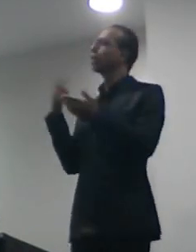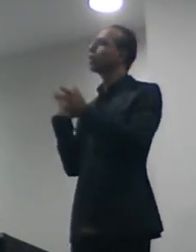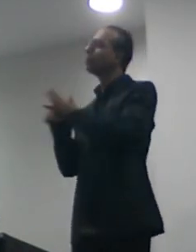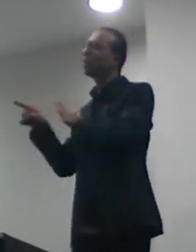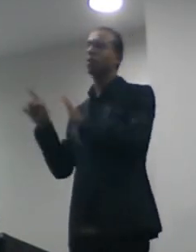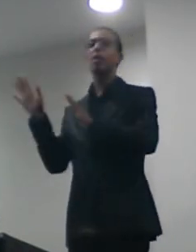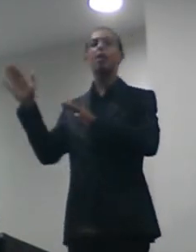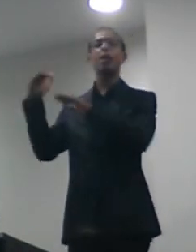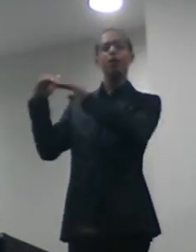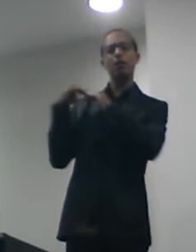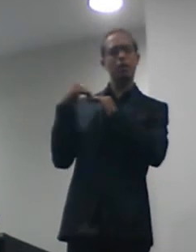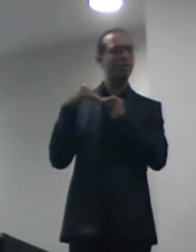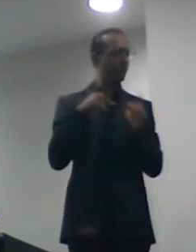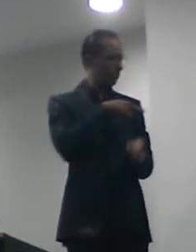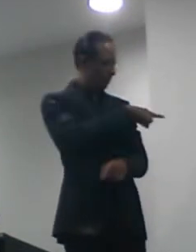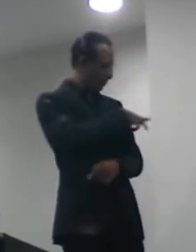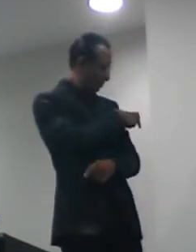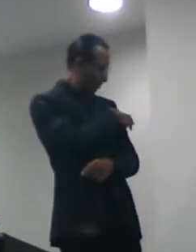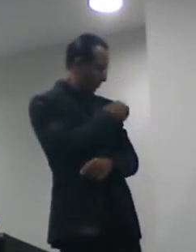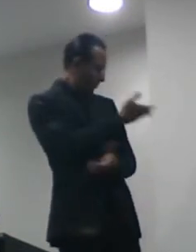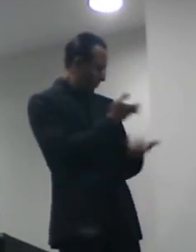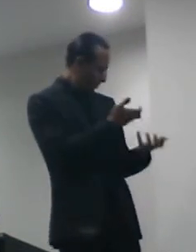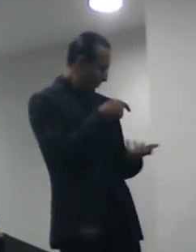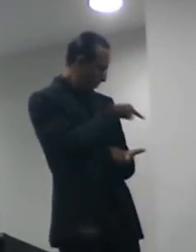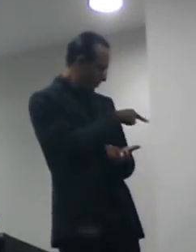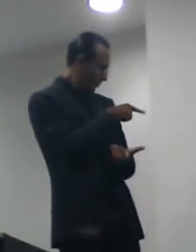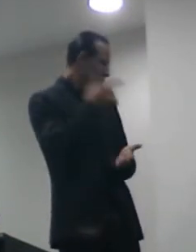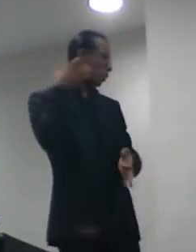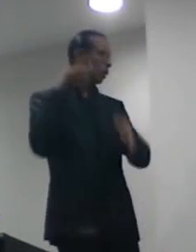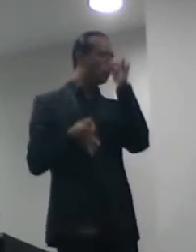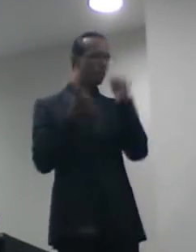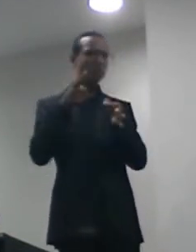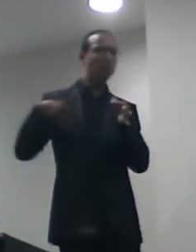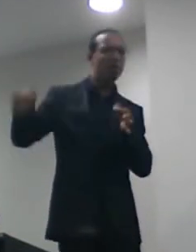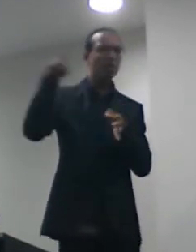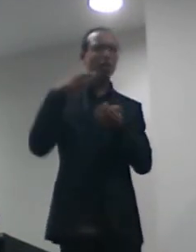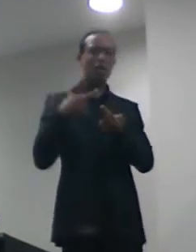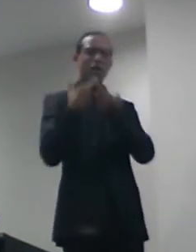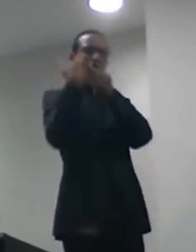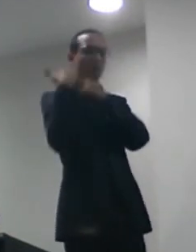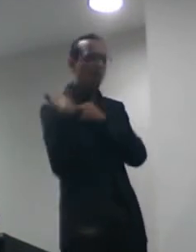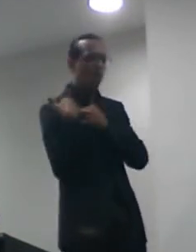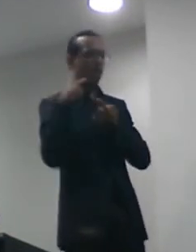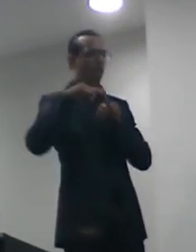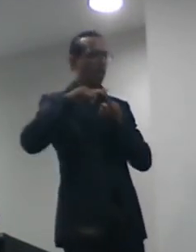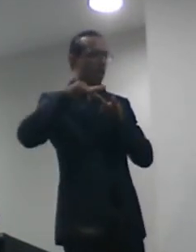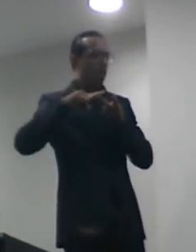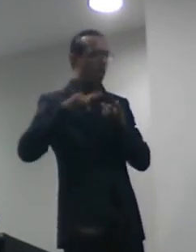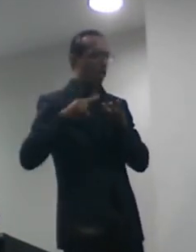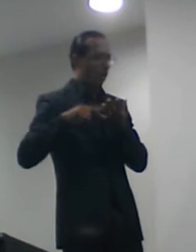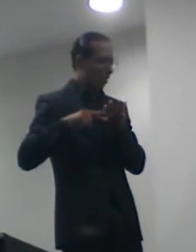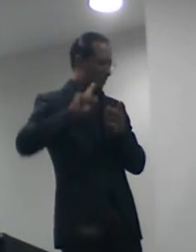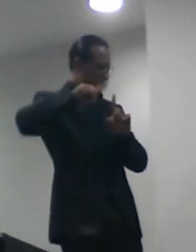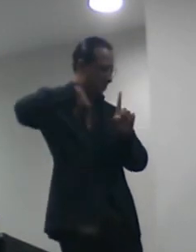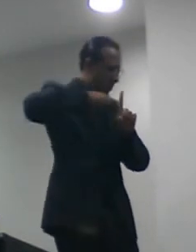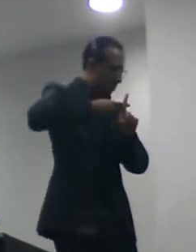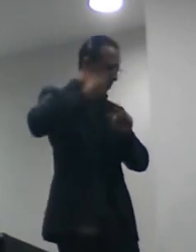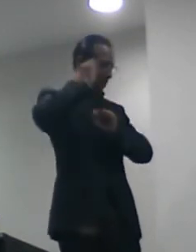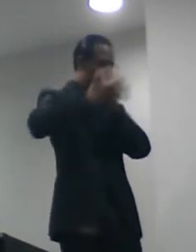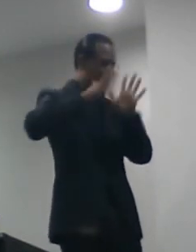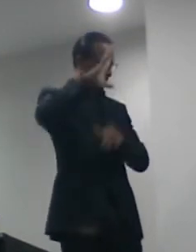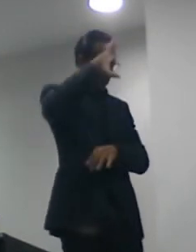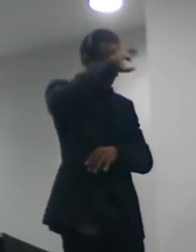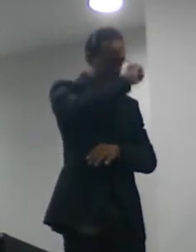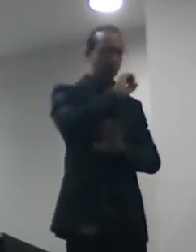mas Wilson, você quer que os juízes agora, com tanta dificuldade que eles têm, ainda terem que aprender